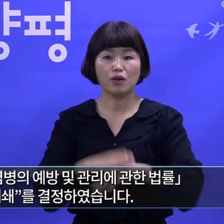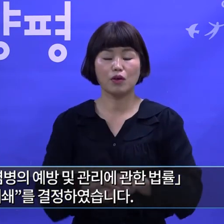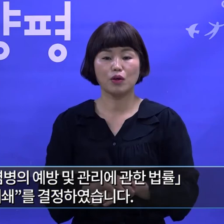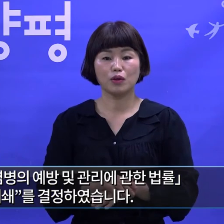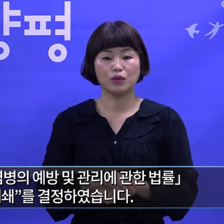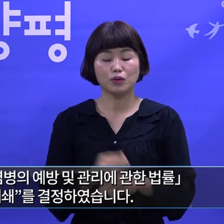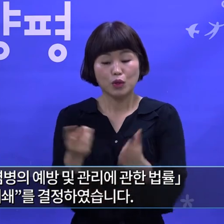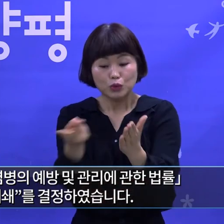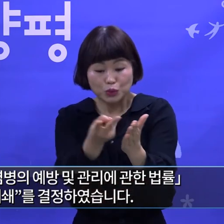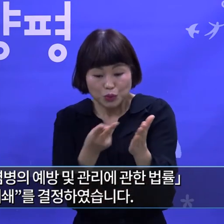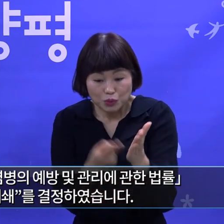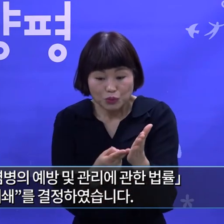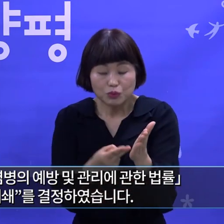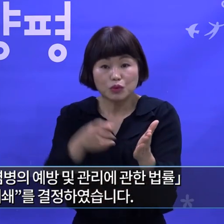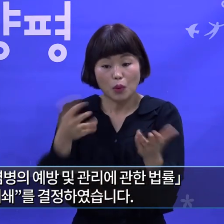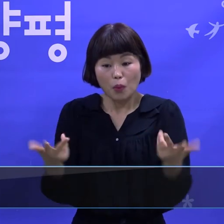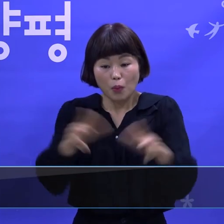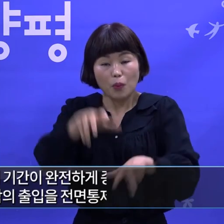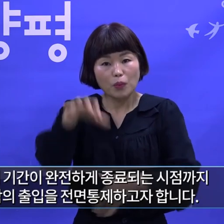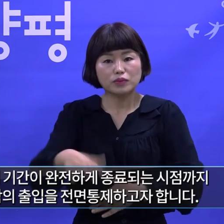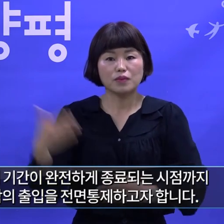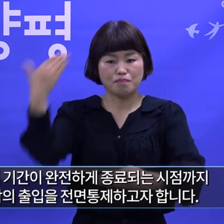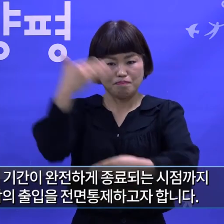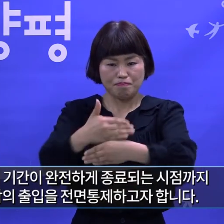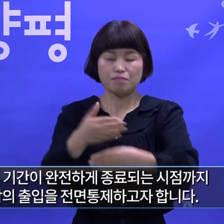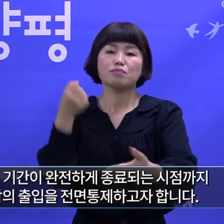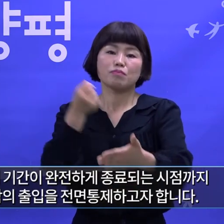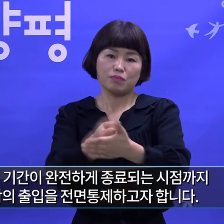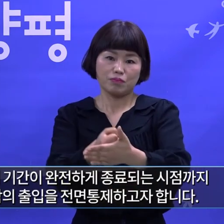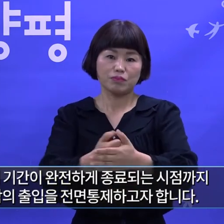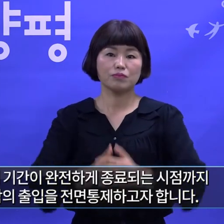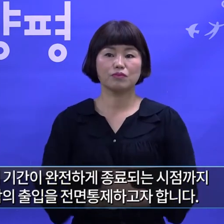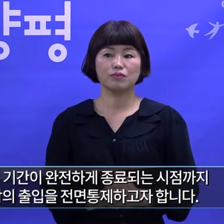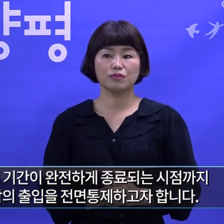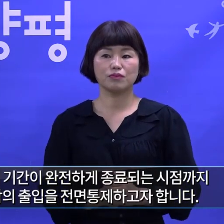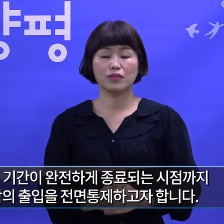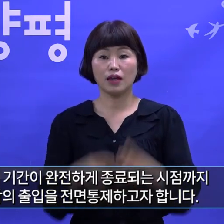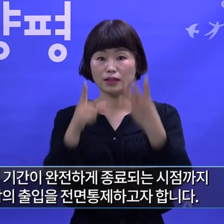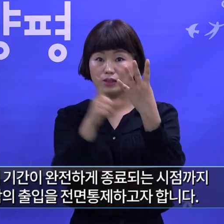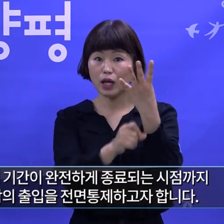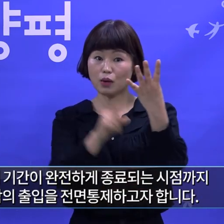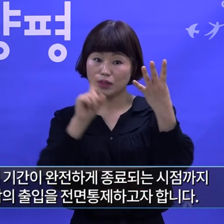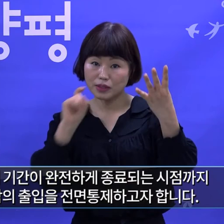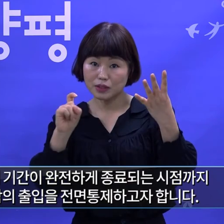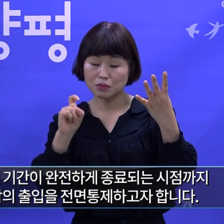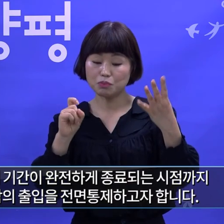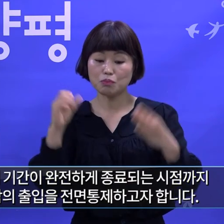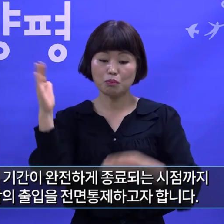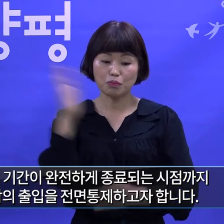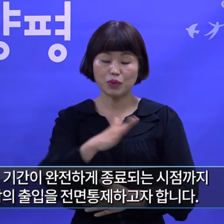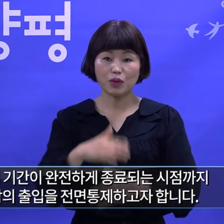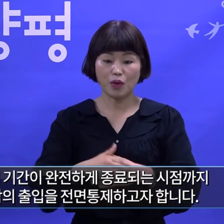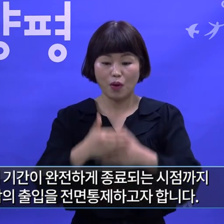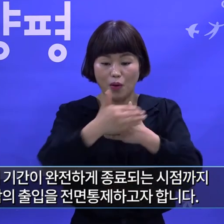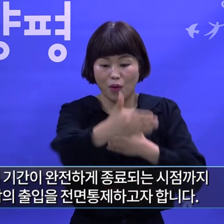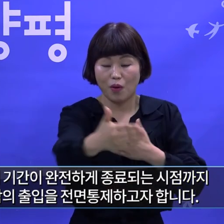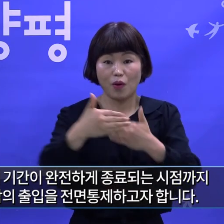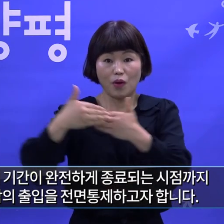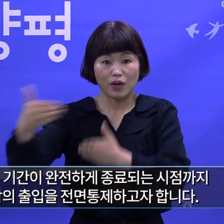폐쇄하기로 결정하였습니다. 따라서 4월 10일부터 사회적 거리 두기